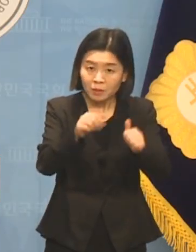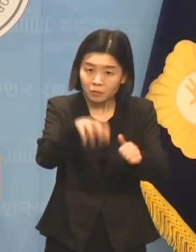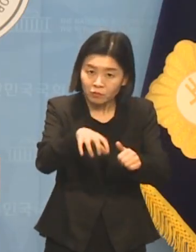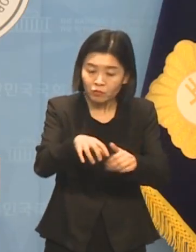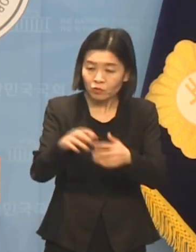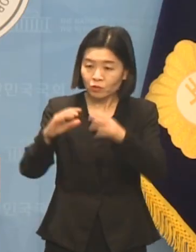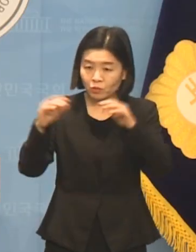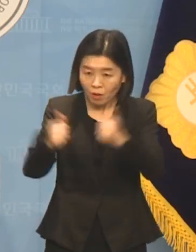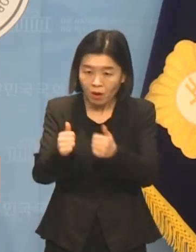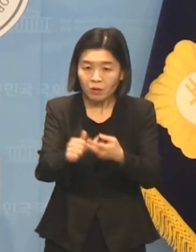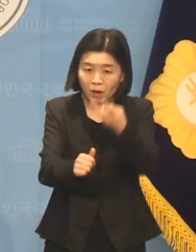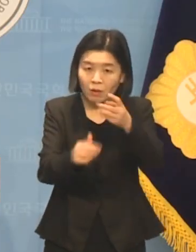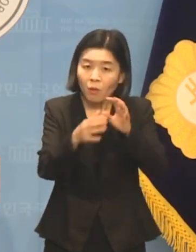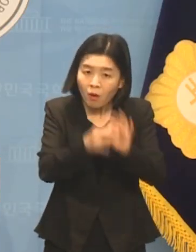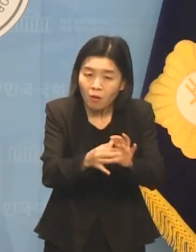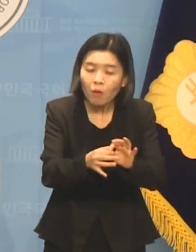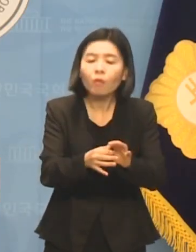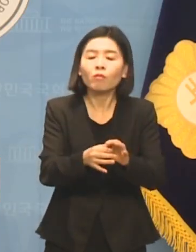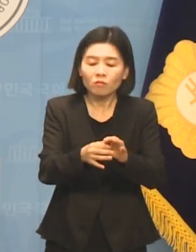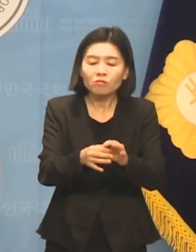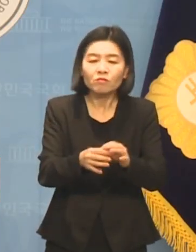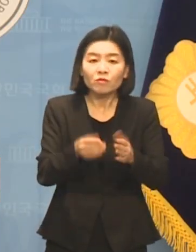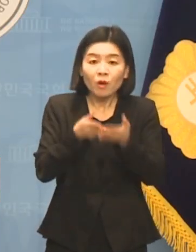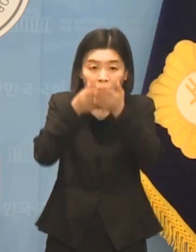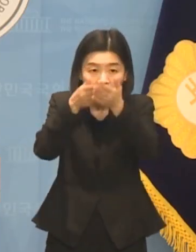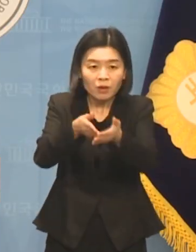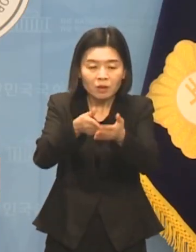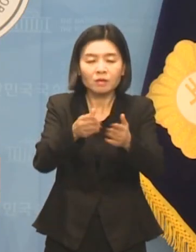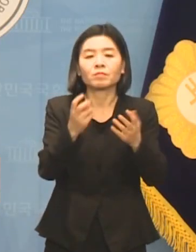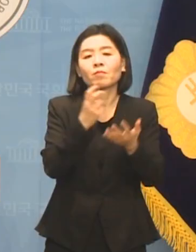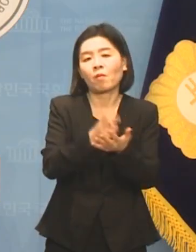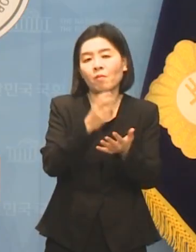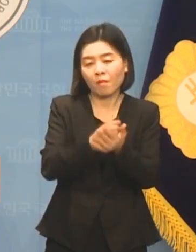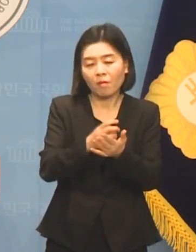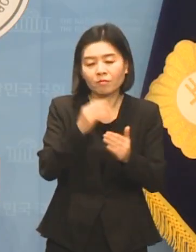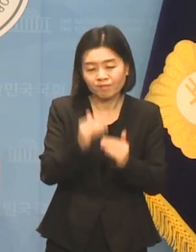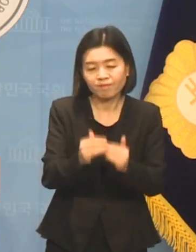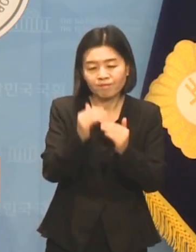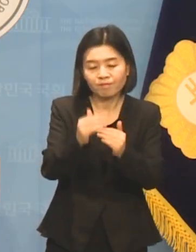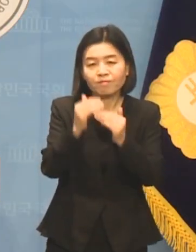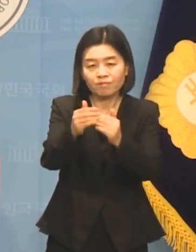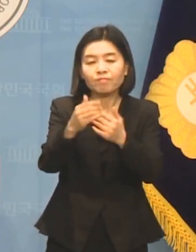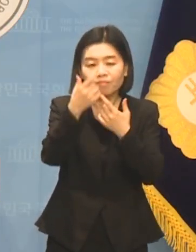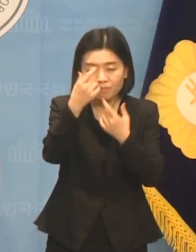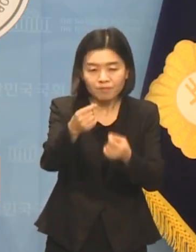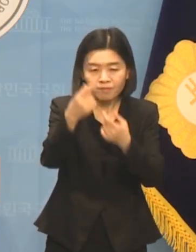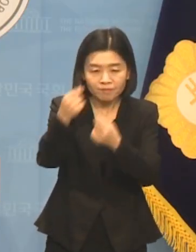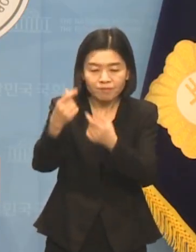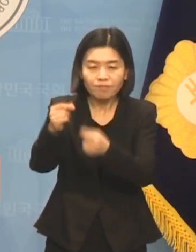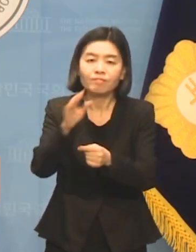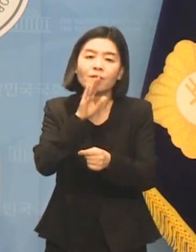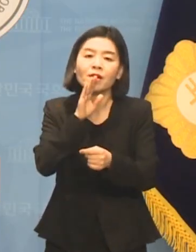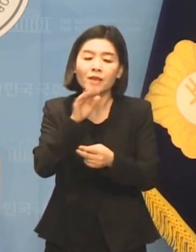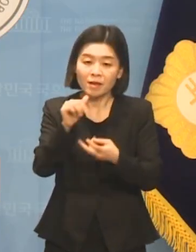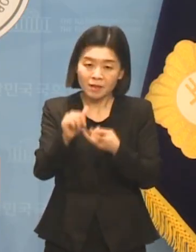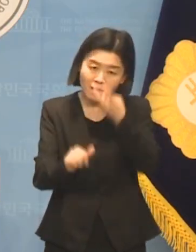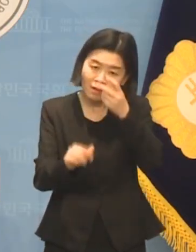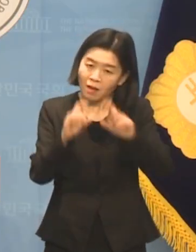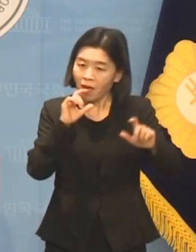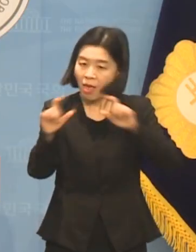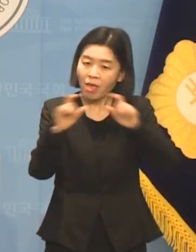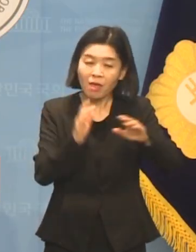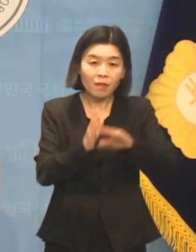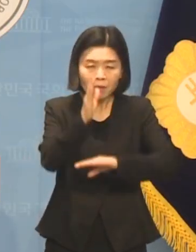적법한 권한과 적법한 절차에 따라 이루어진 것으로 탄핵 소추권 남용이라고 볼 수 없다라고